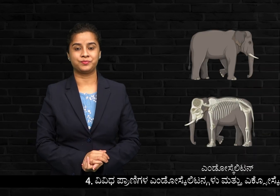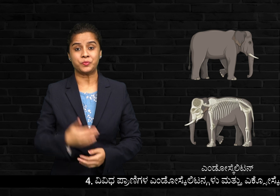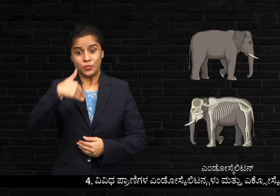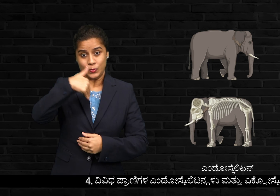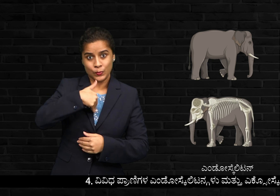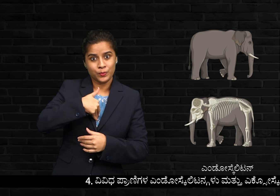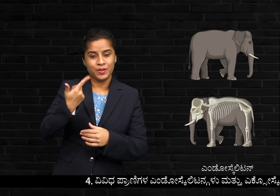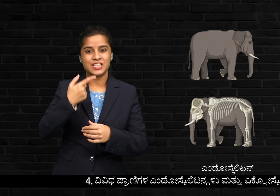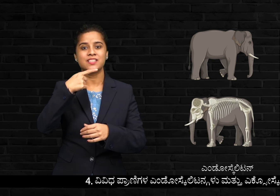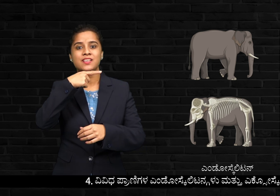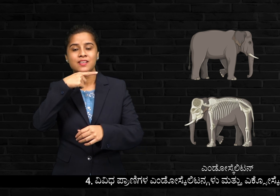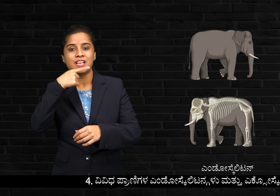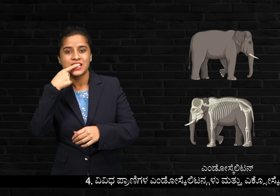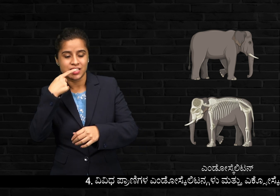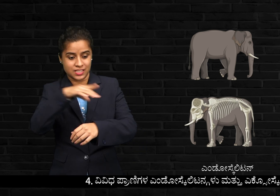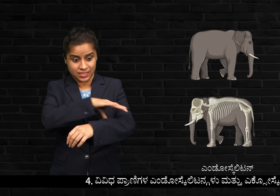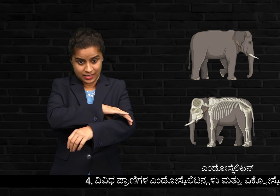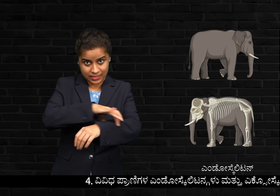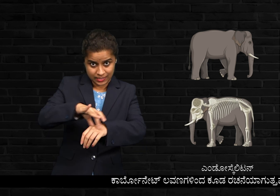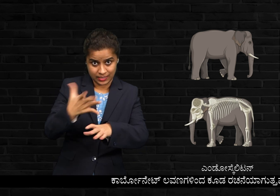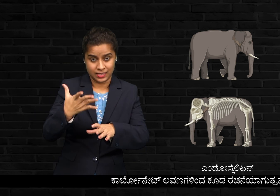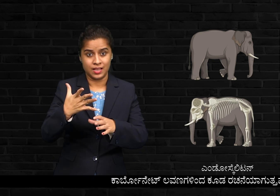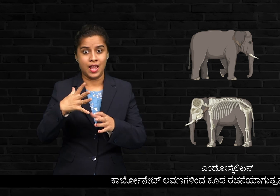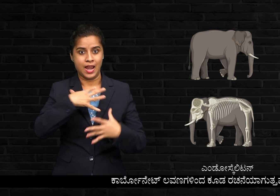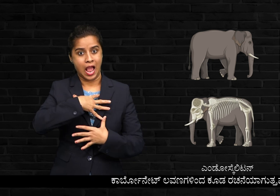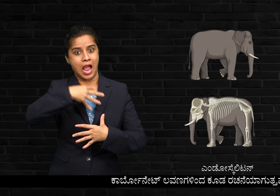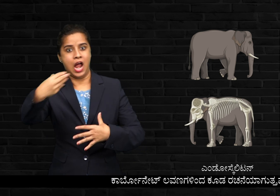4. ವಿವಿಧ ಪ್ರಾಣಿಗಳ ಎಂಡೋಸ್ಕೆಲಿಟನ್ಗಳು ಮತ್ತು